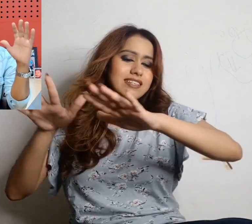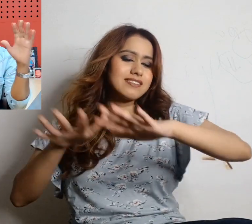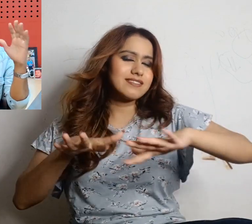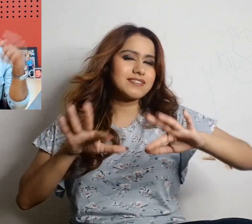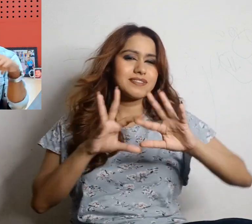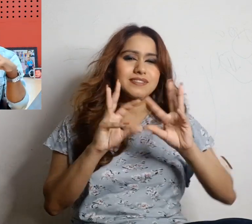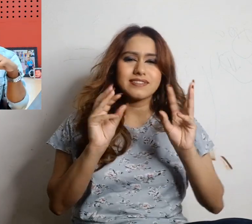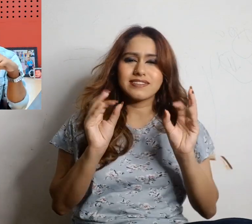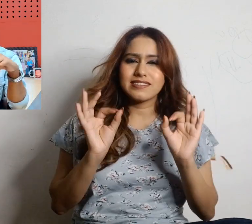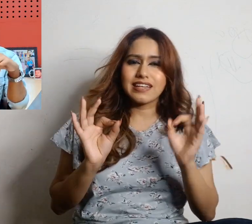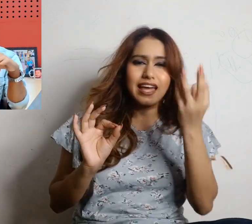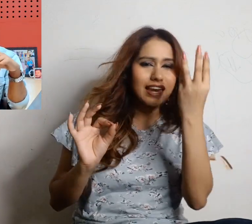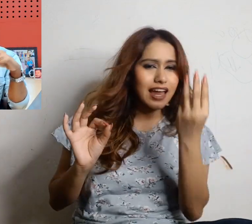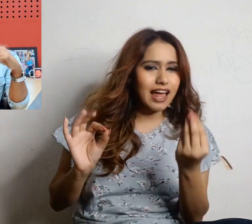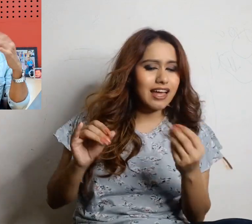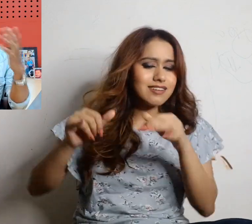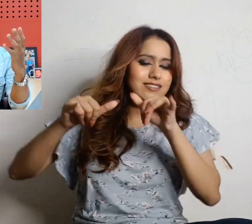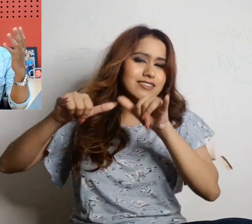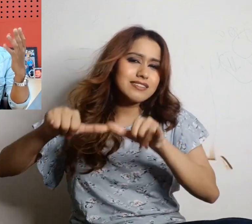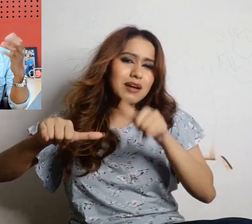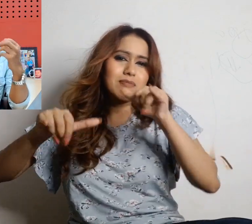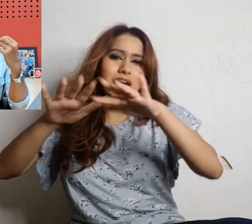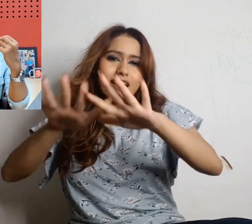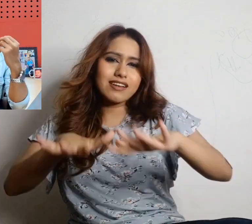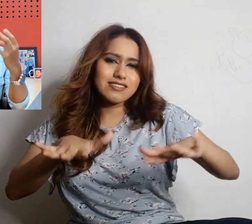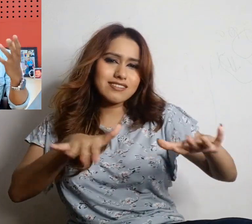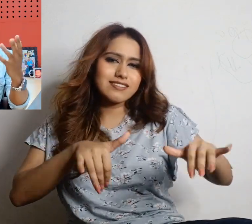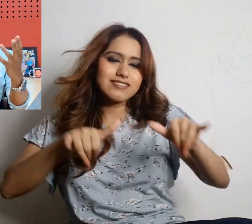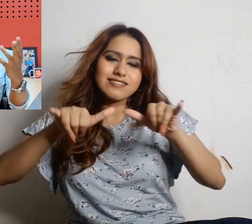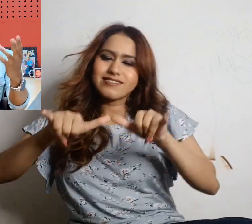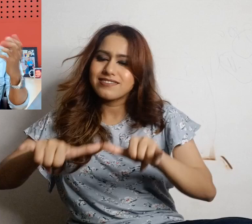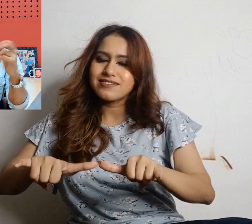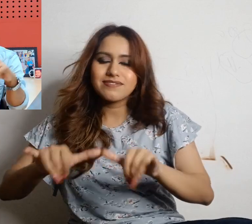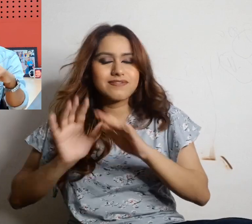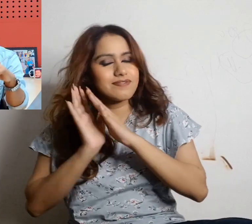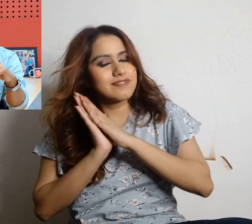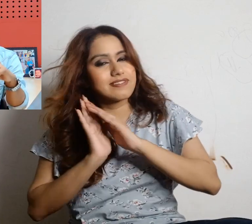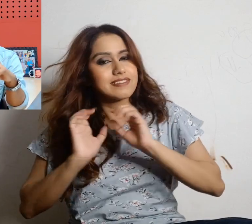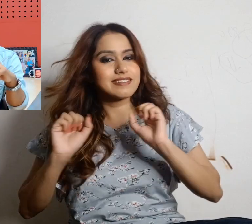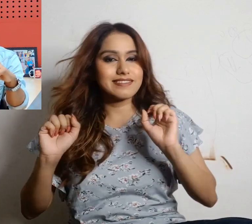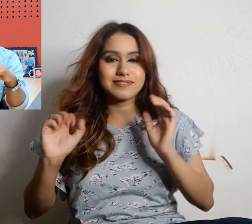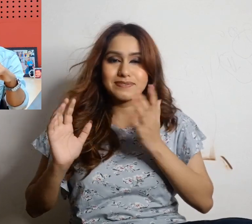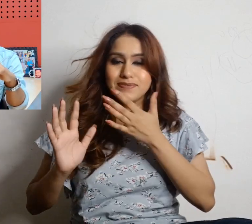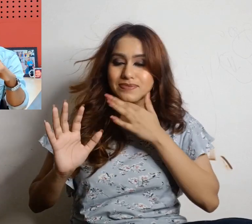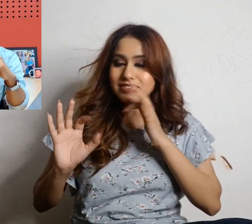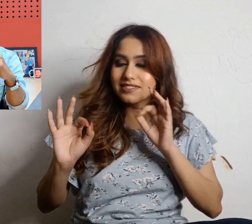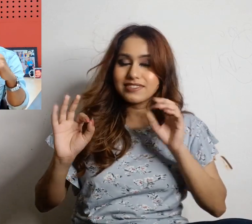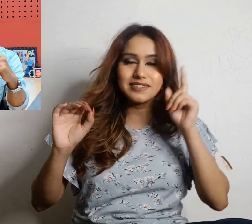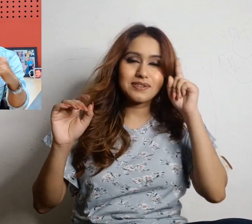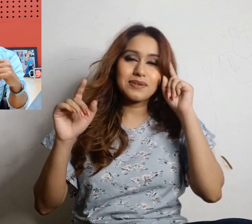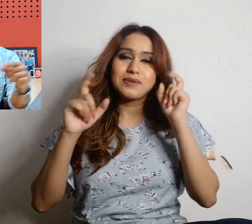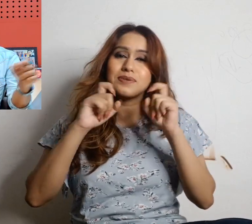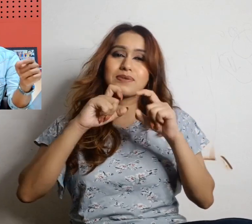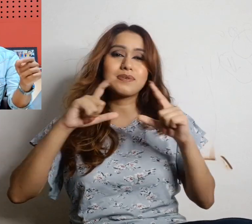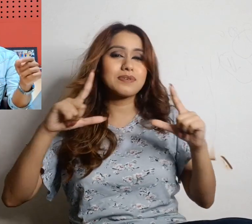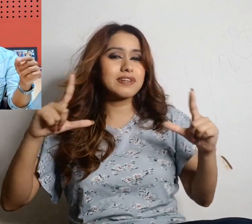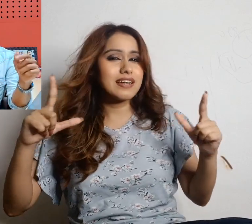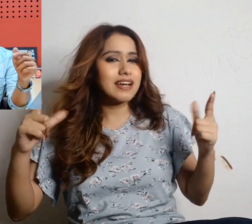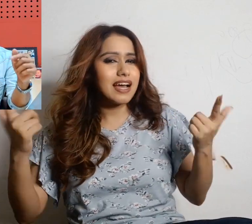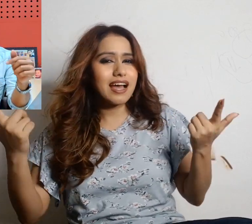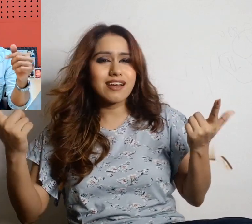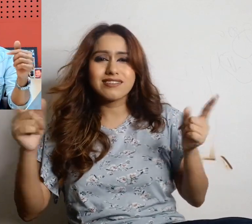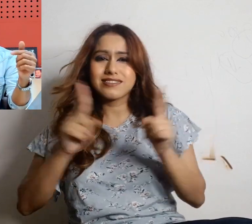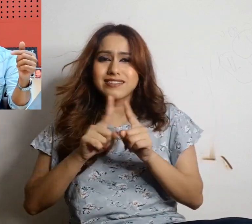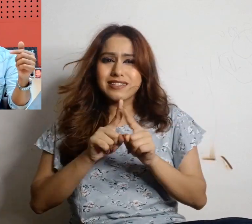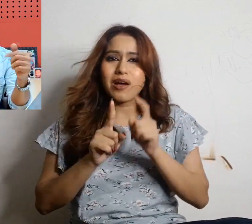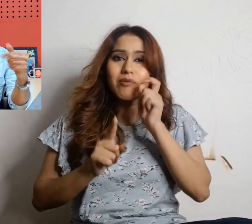थी, वहीं पर रुका रात में। नदी किनारे रुकने का एक अलग माहौल था, एक अलग मजा था। जब वापस आ रहा था